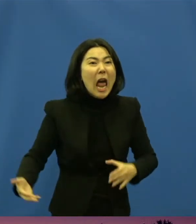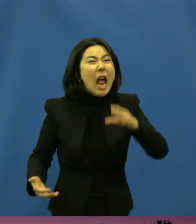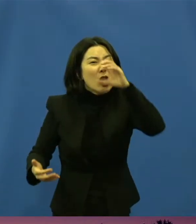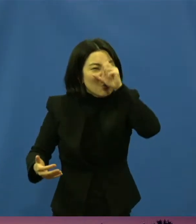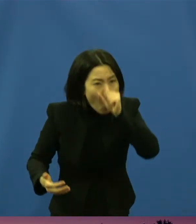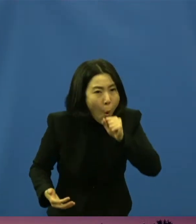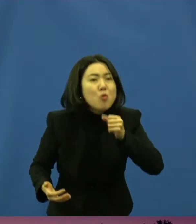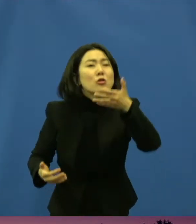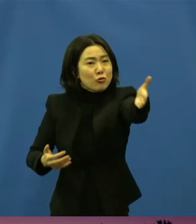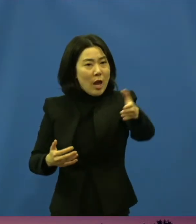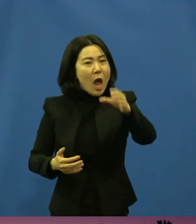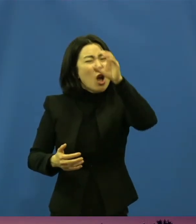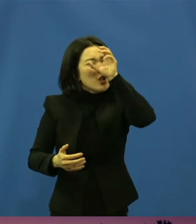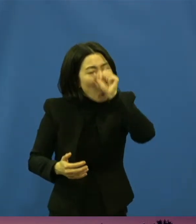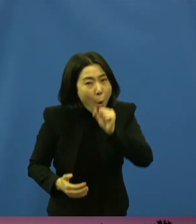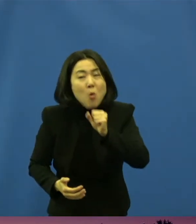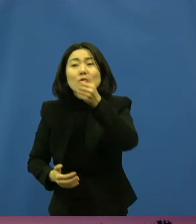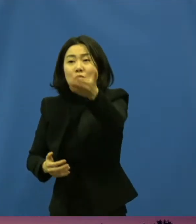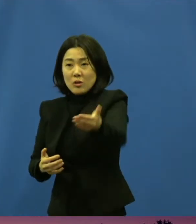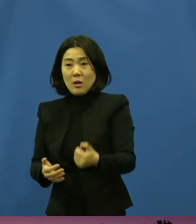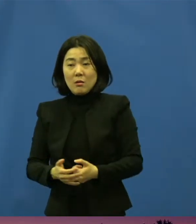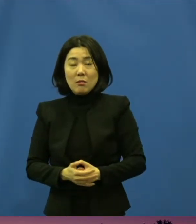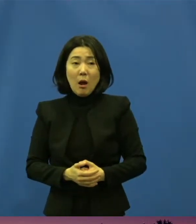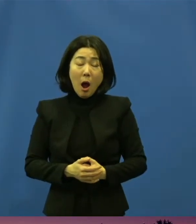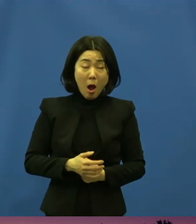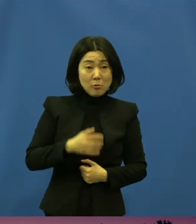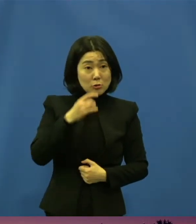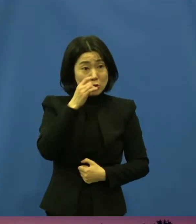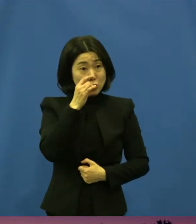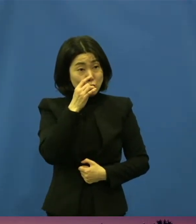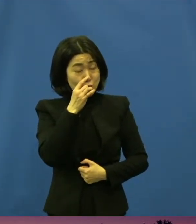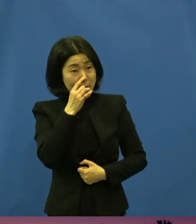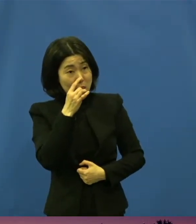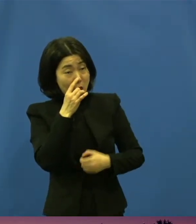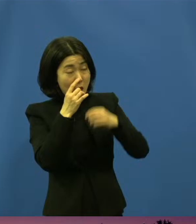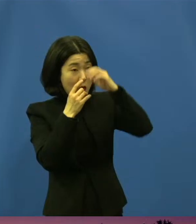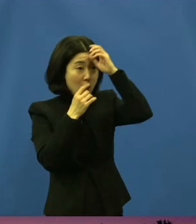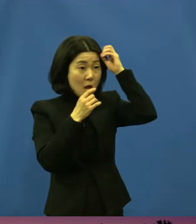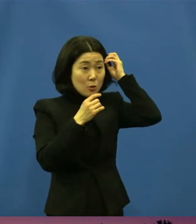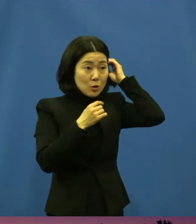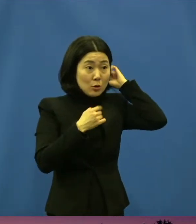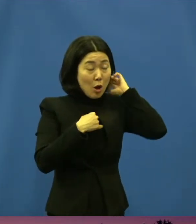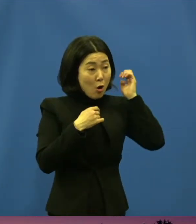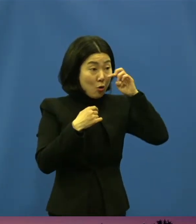한 번의 선택으로 끝없는 나락으로 빠지게 만들어.